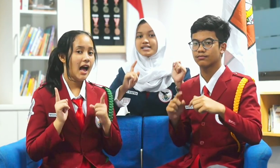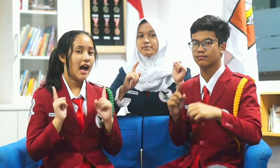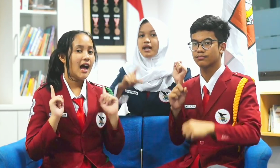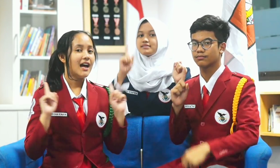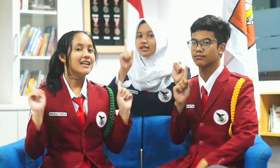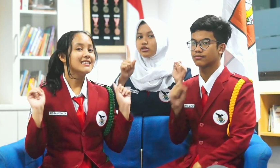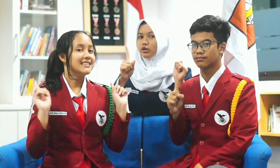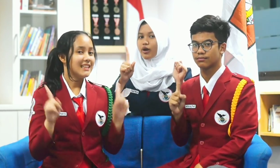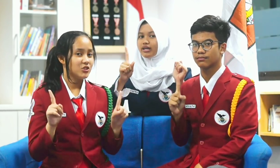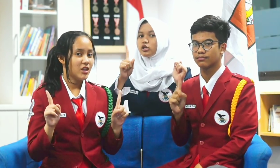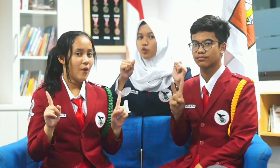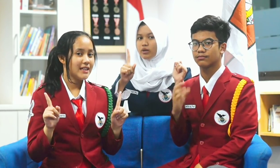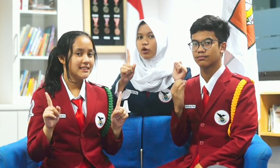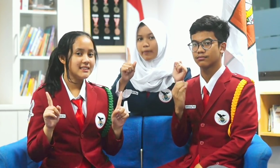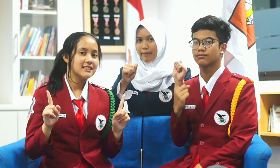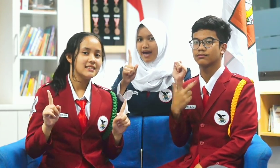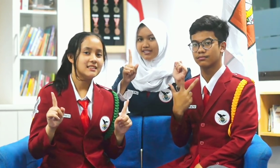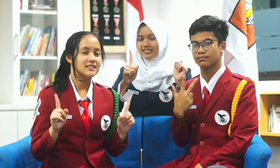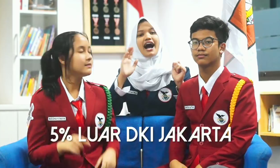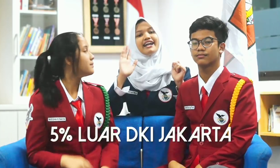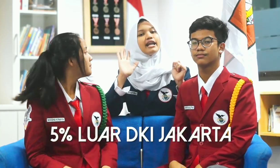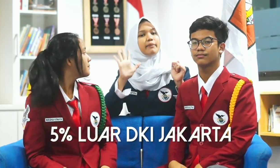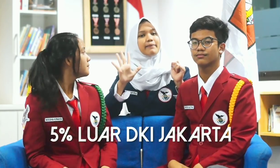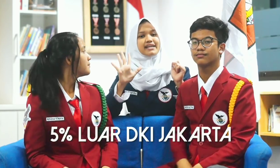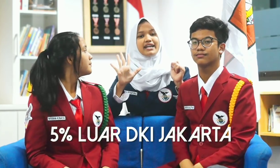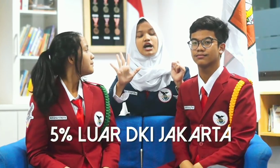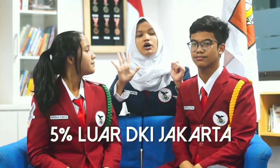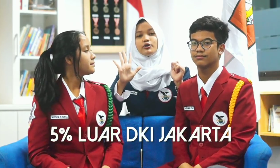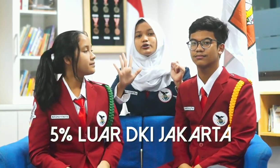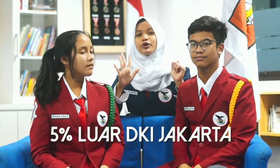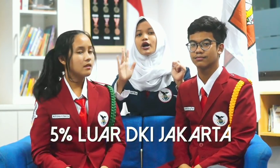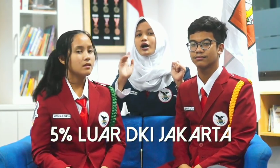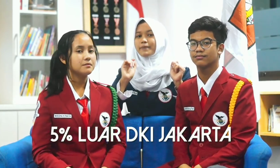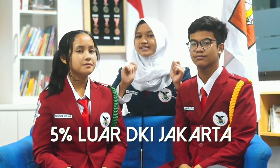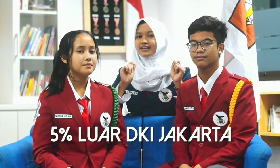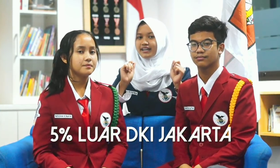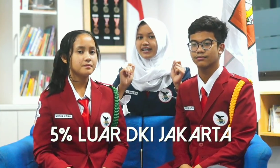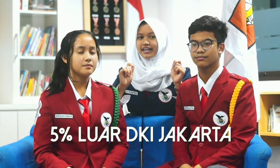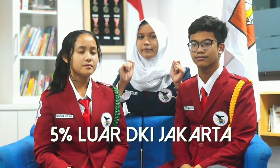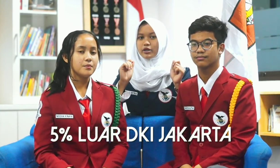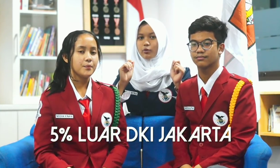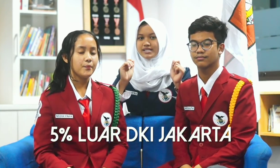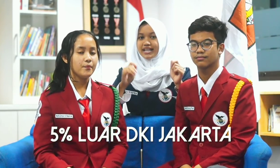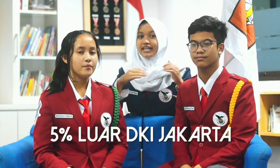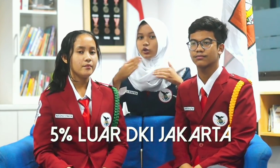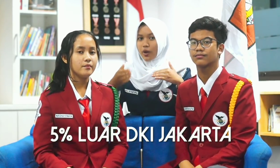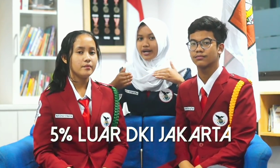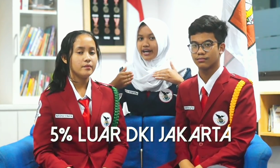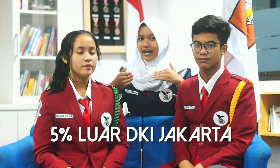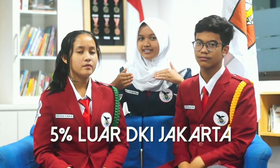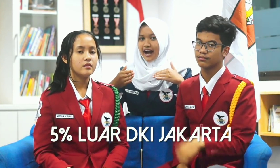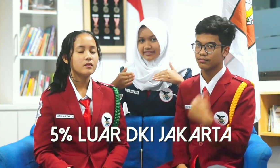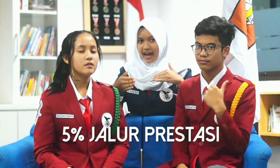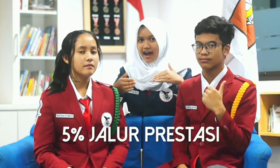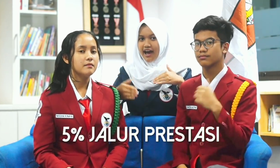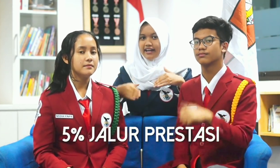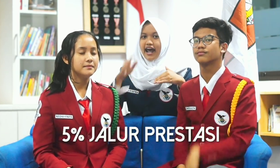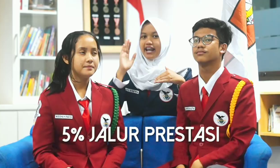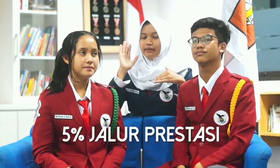maksimal 1 Januari 2018. Ada 5% untuk peserta didik yang berdomisili di luar DKI Jakarta. Dan ada